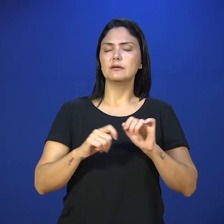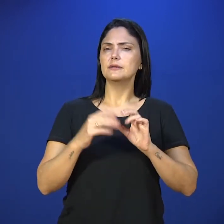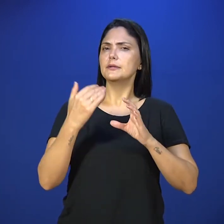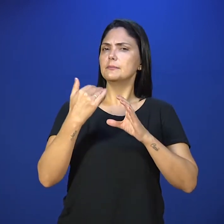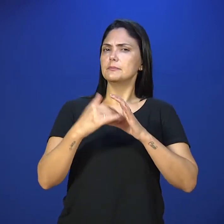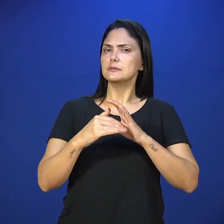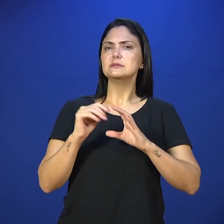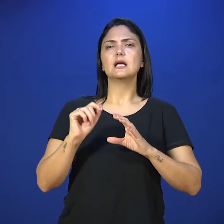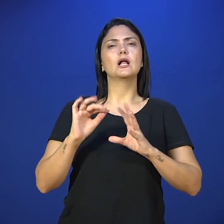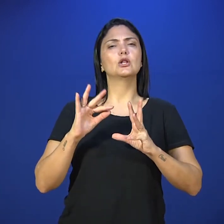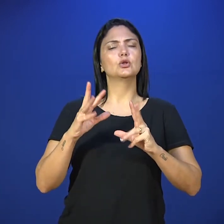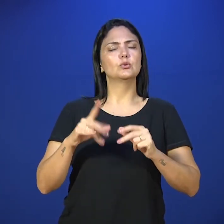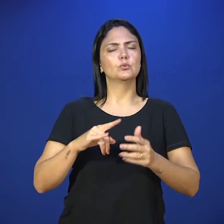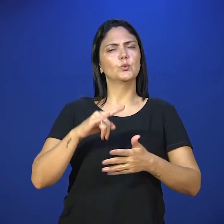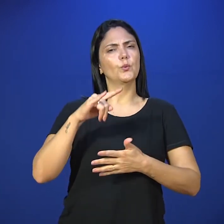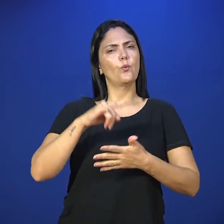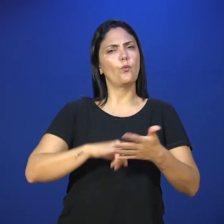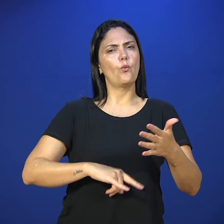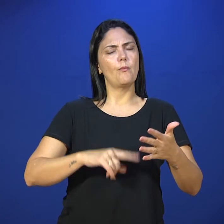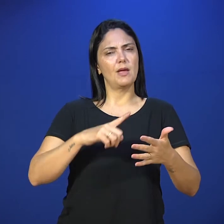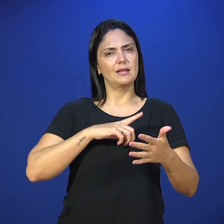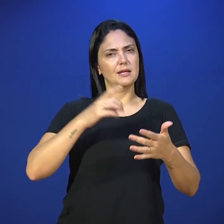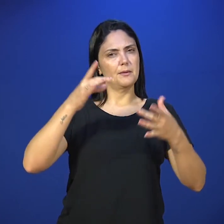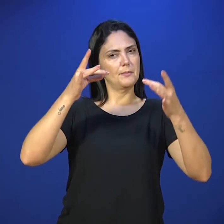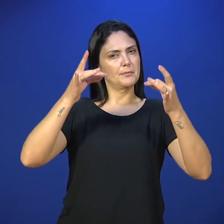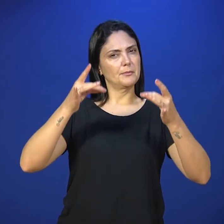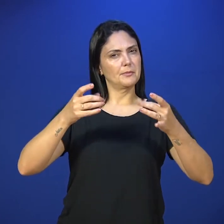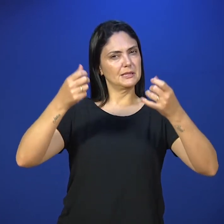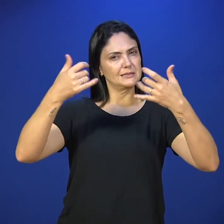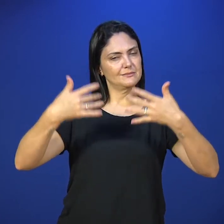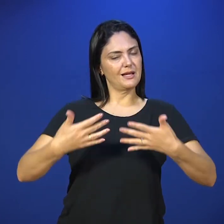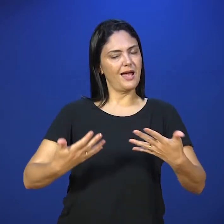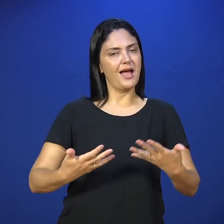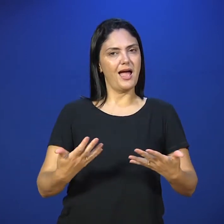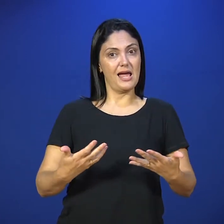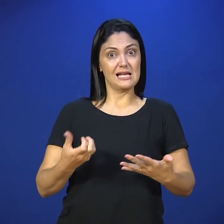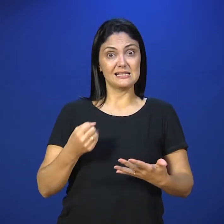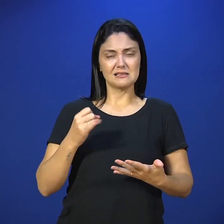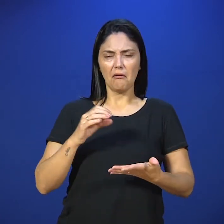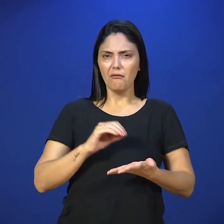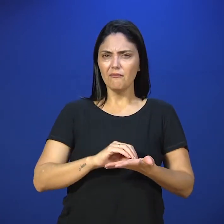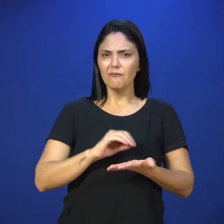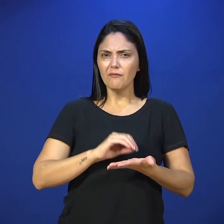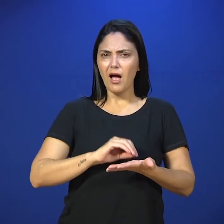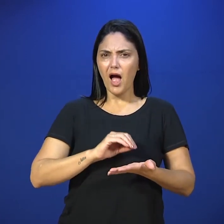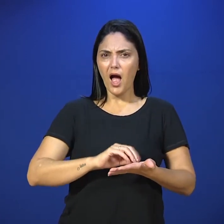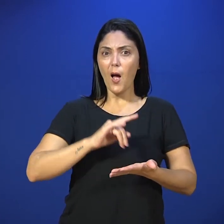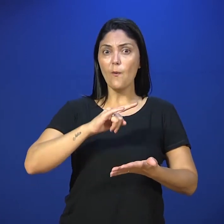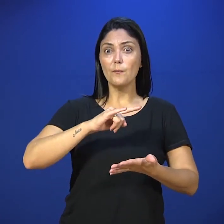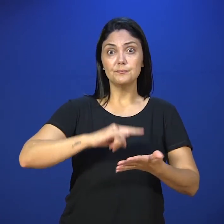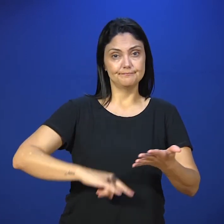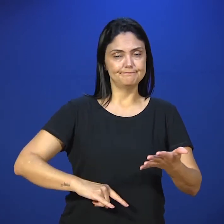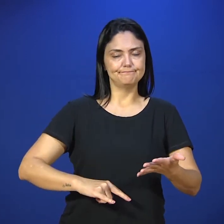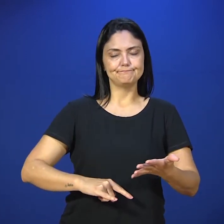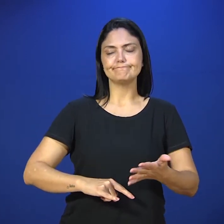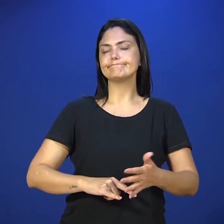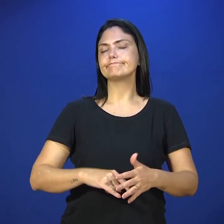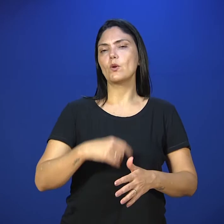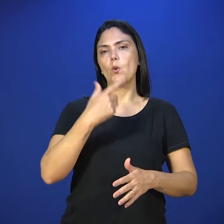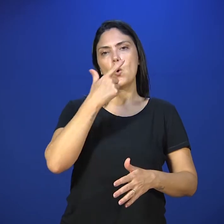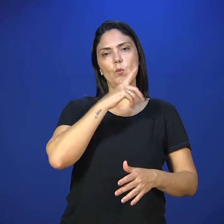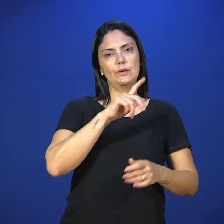postar, encaminhar os documentos especificados abaixo, sendo que a falta de qualquer documento poderá